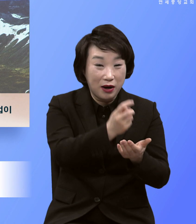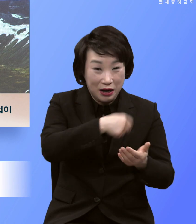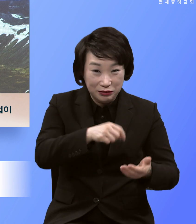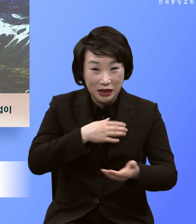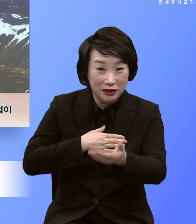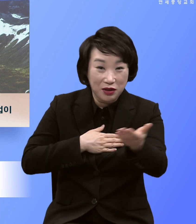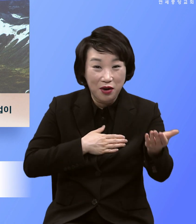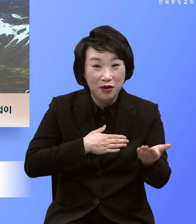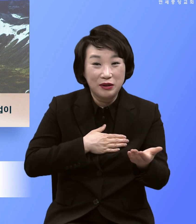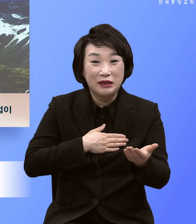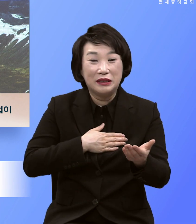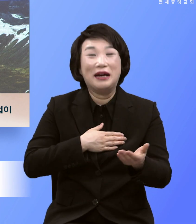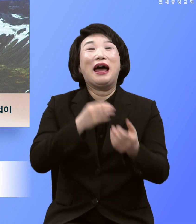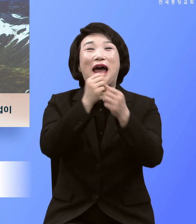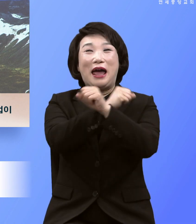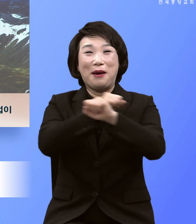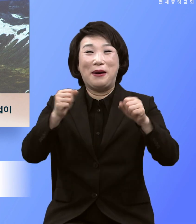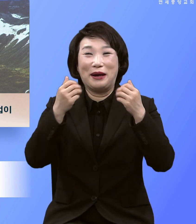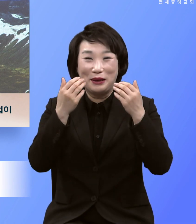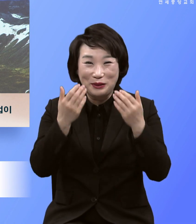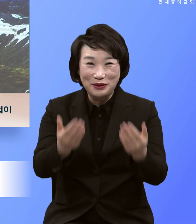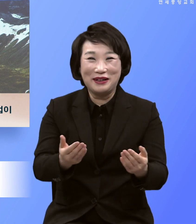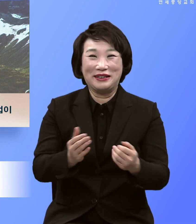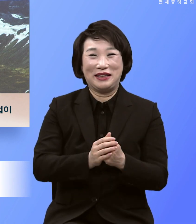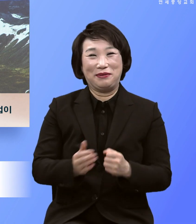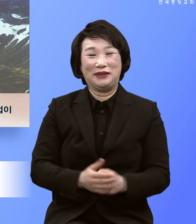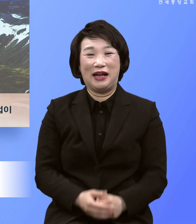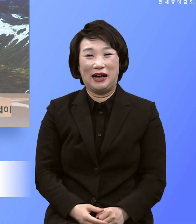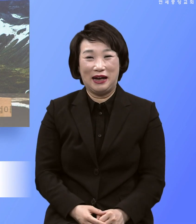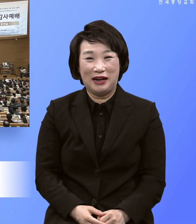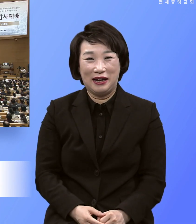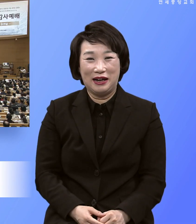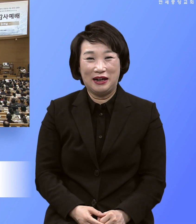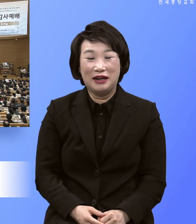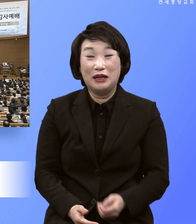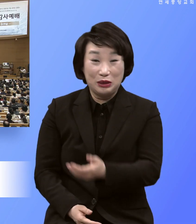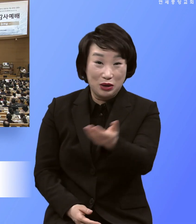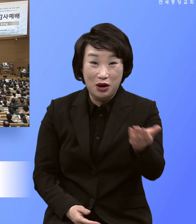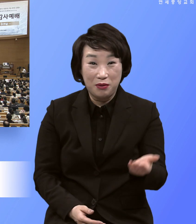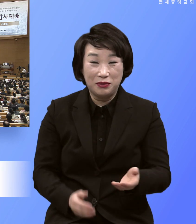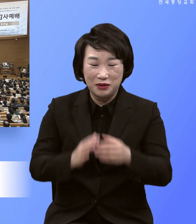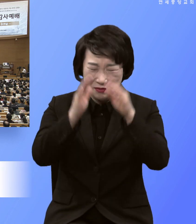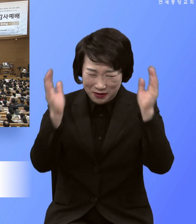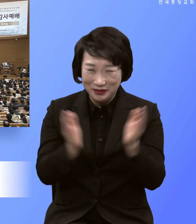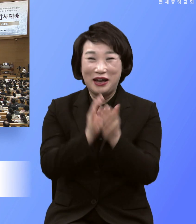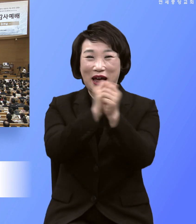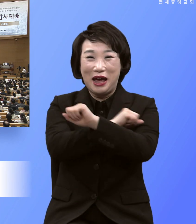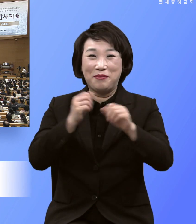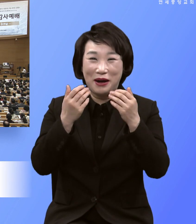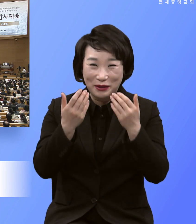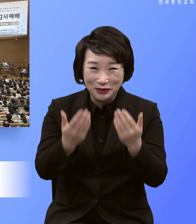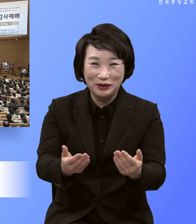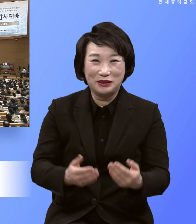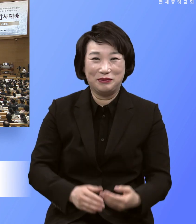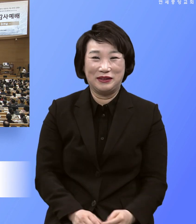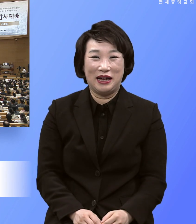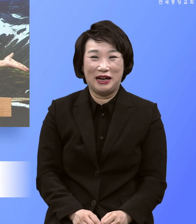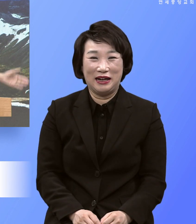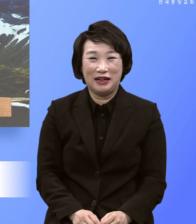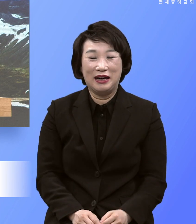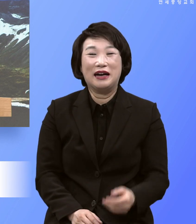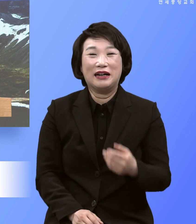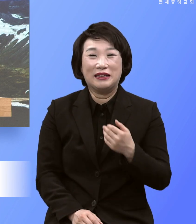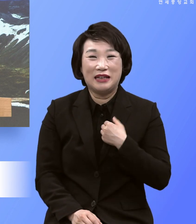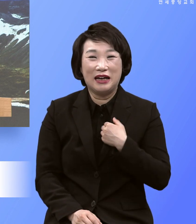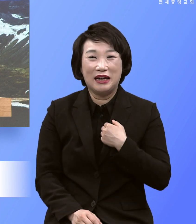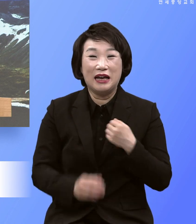법에서 너를 해방하였습니다. 여러분들을 해방하였습니다.